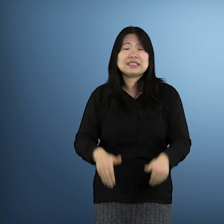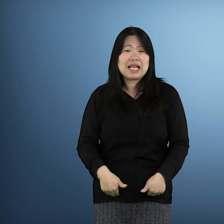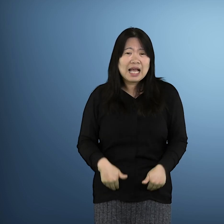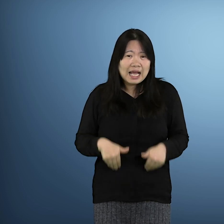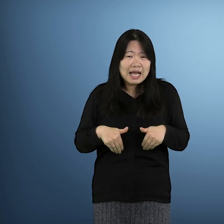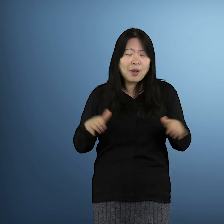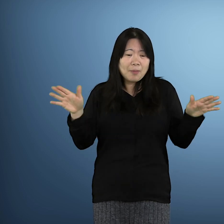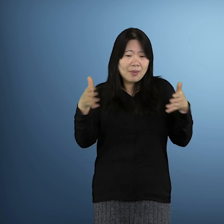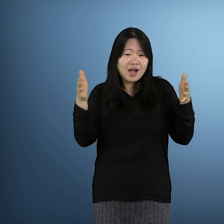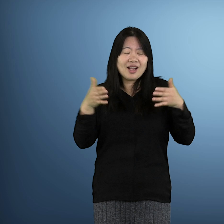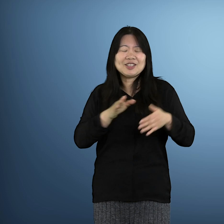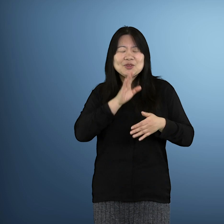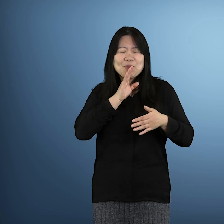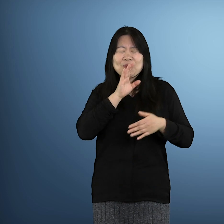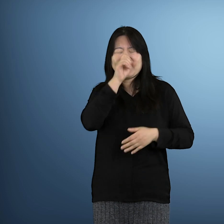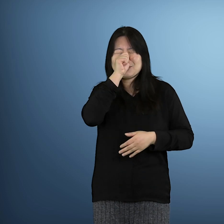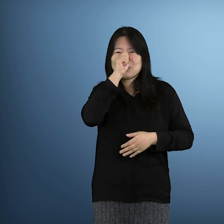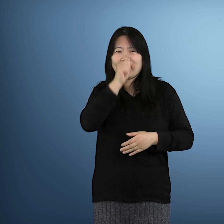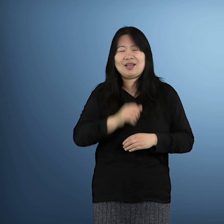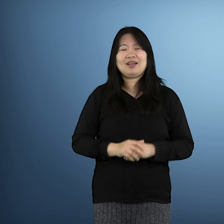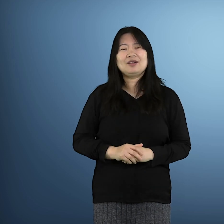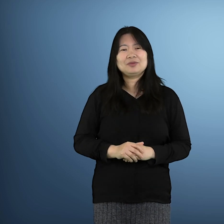온풍이 무척 저는 반갑습니다.